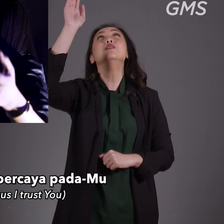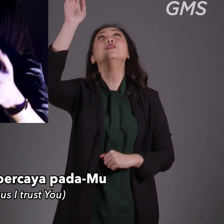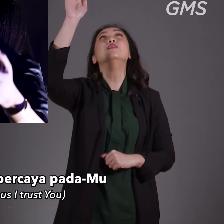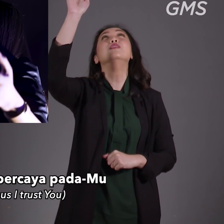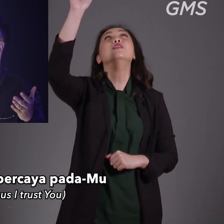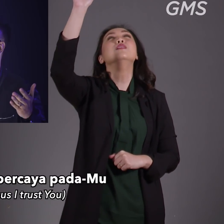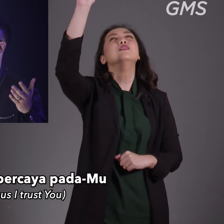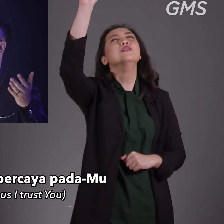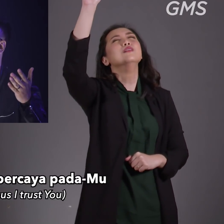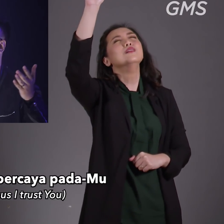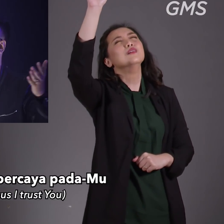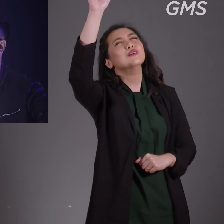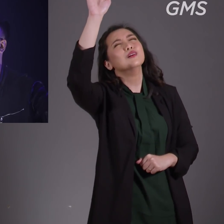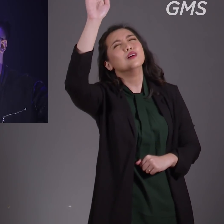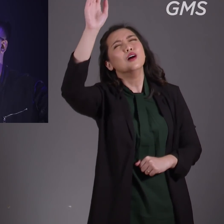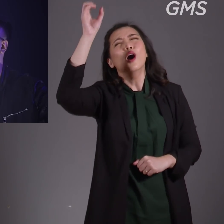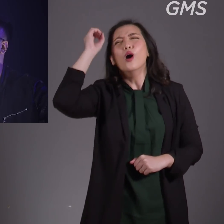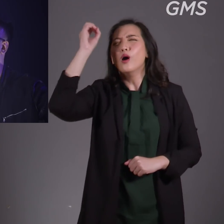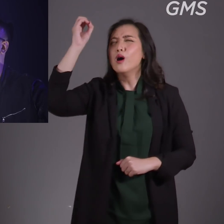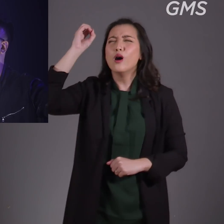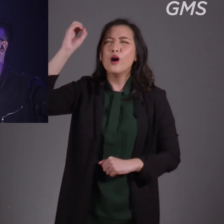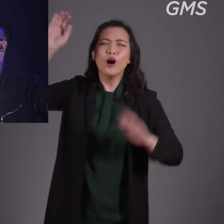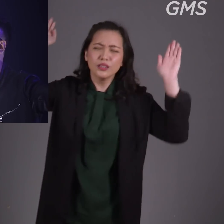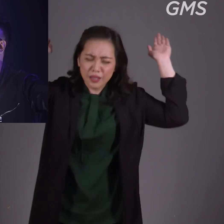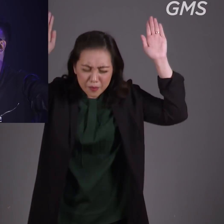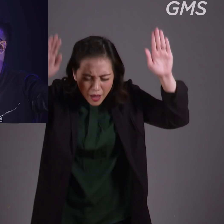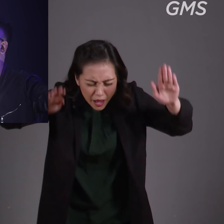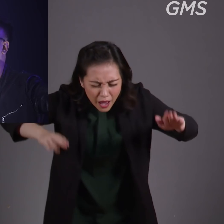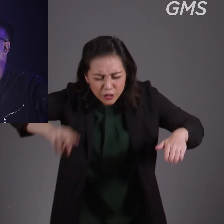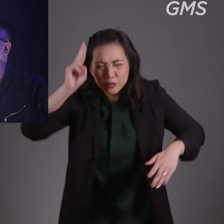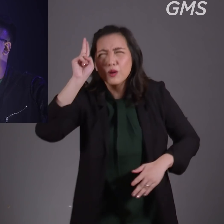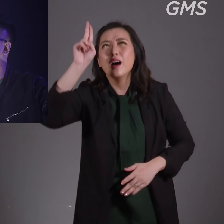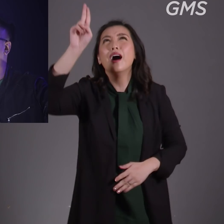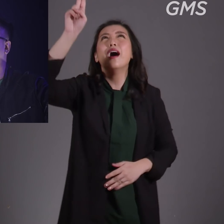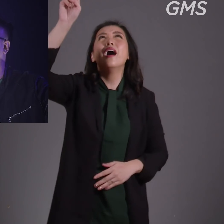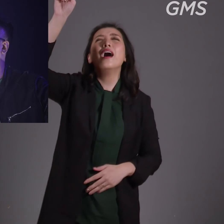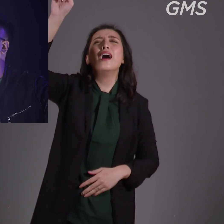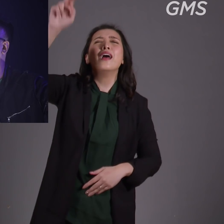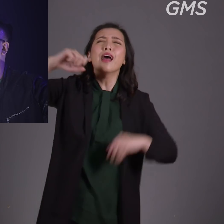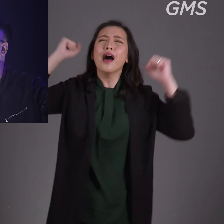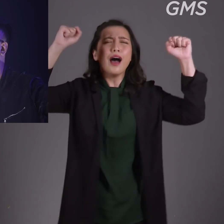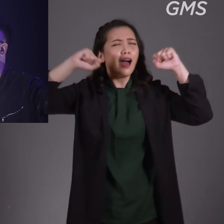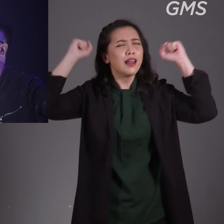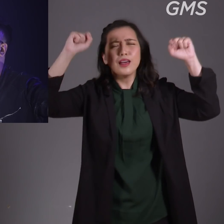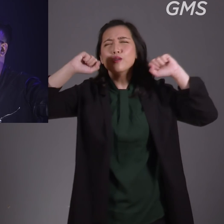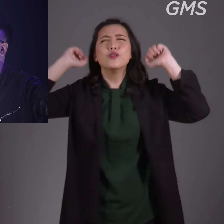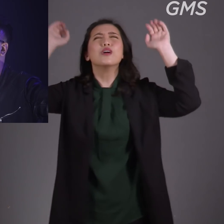padamu. Mari kita sembah Dia. Iralamaya